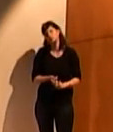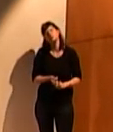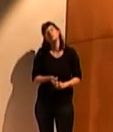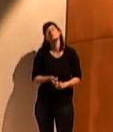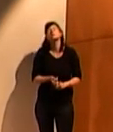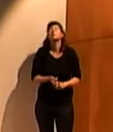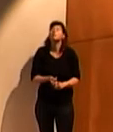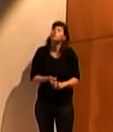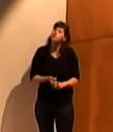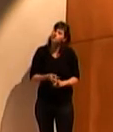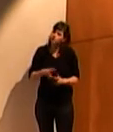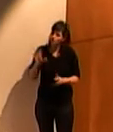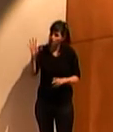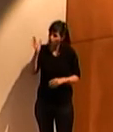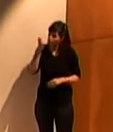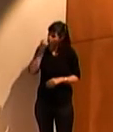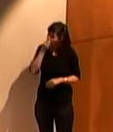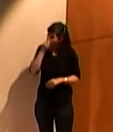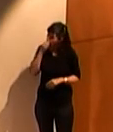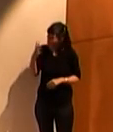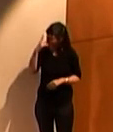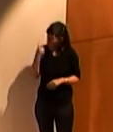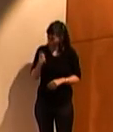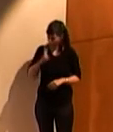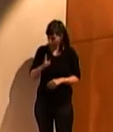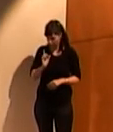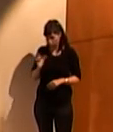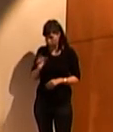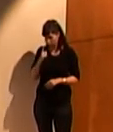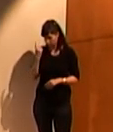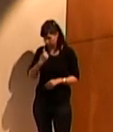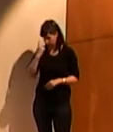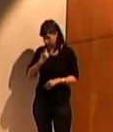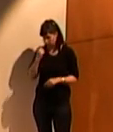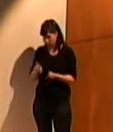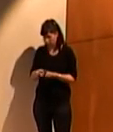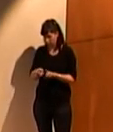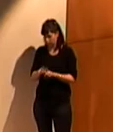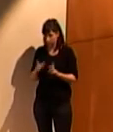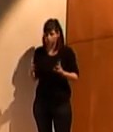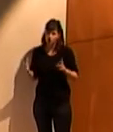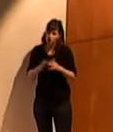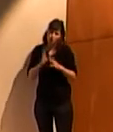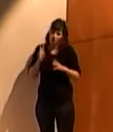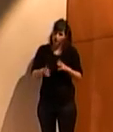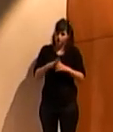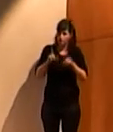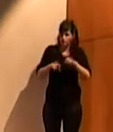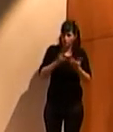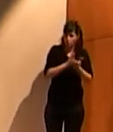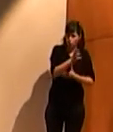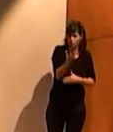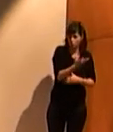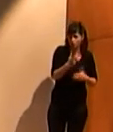C'est une excellente question qu'on se pose actuellement. En fait, ça dépend des projets, ça dépend des